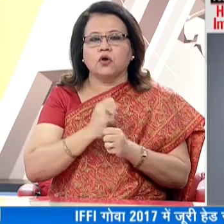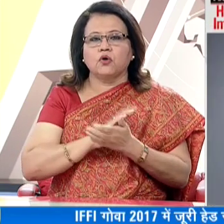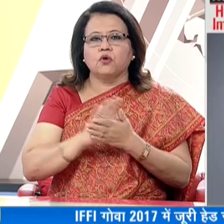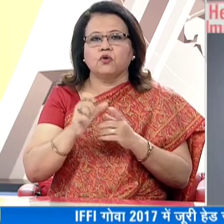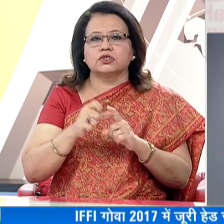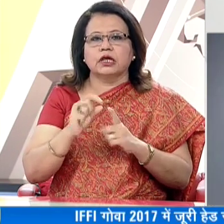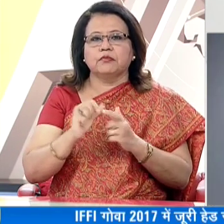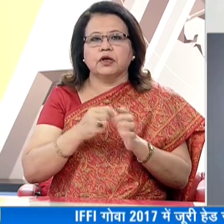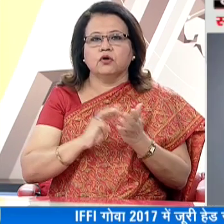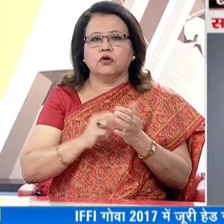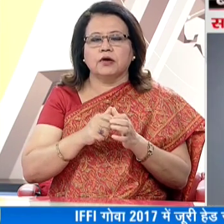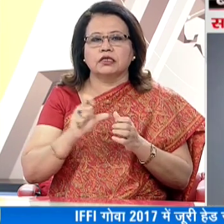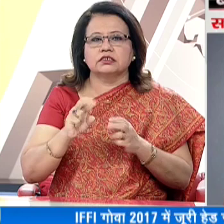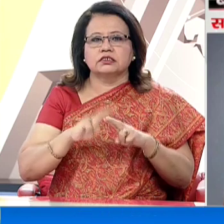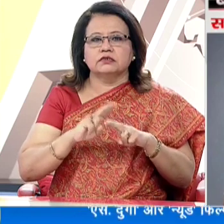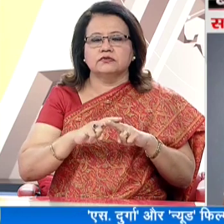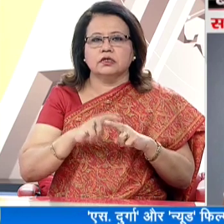पैनोरमा के ज्यूरी चीफ से इस्तीफा दे दिया है।